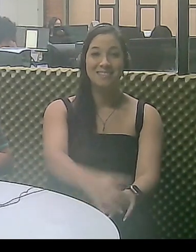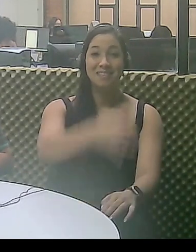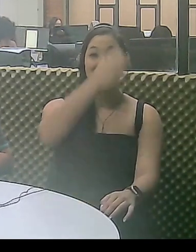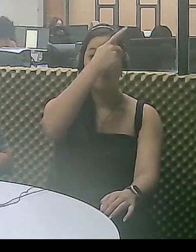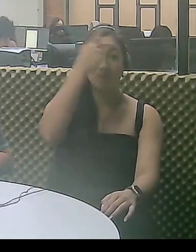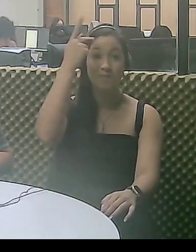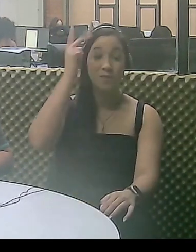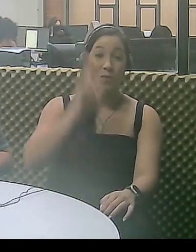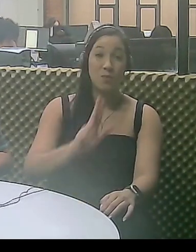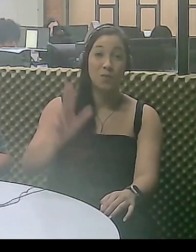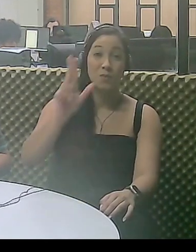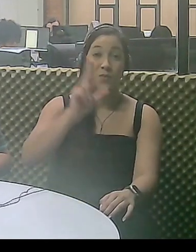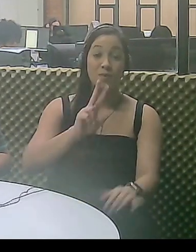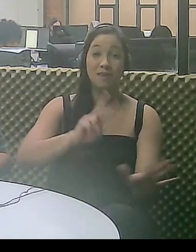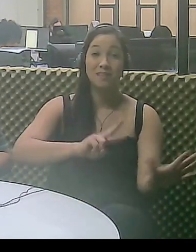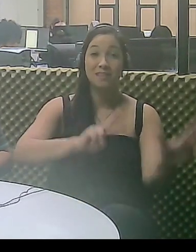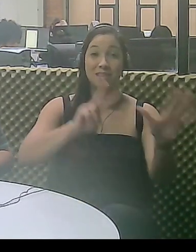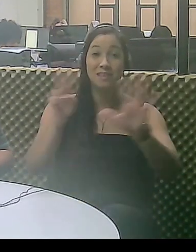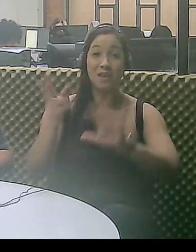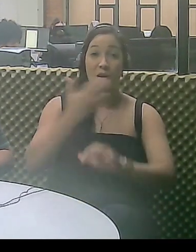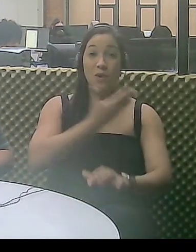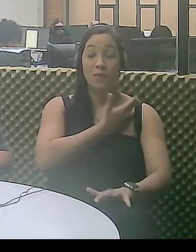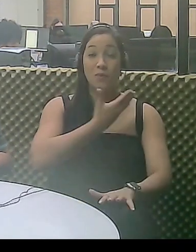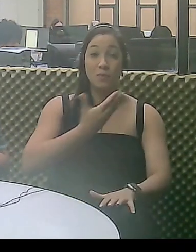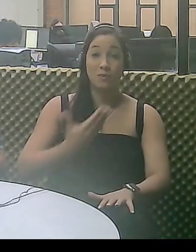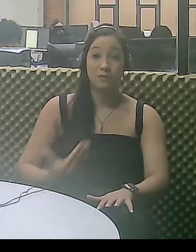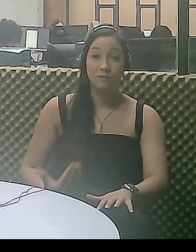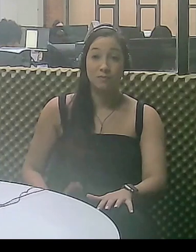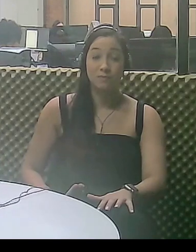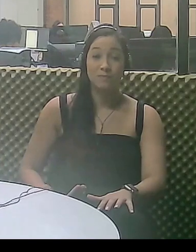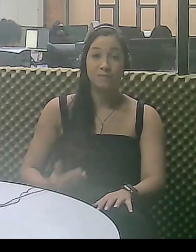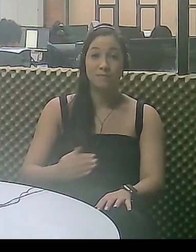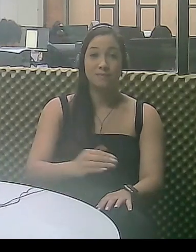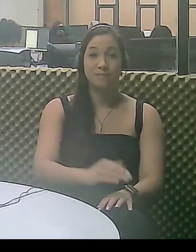Prefeitura de Uberlândia promove Semana da Governança Pública.